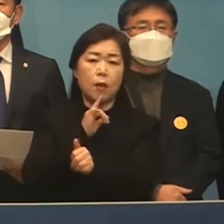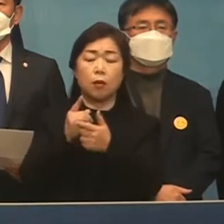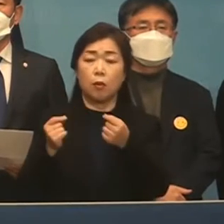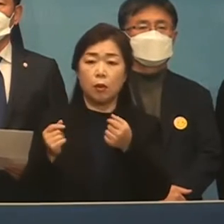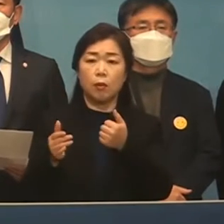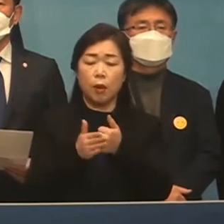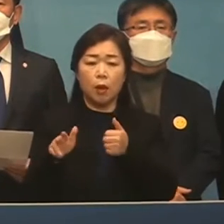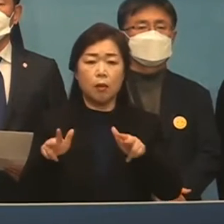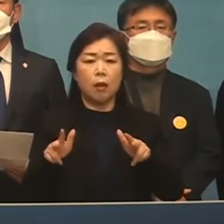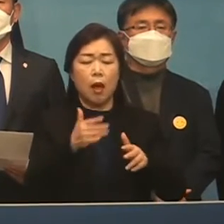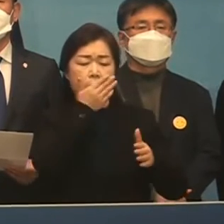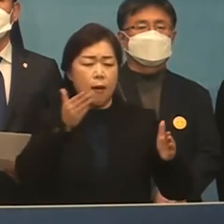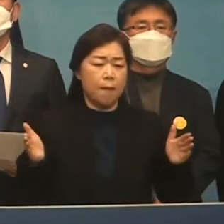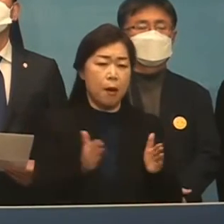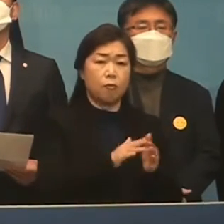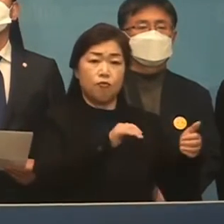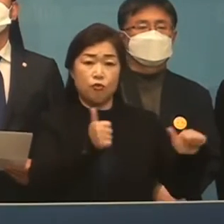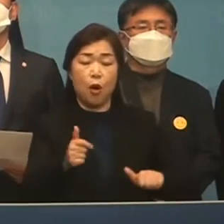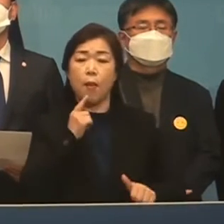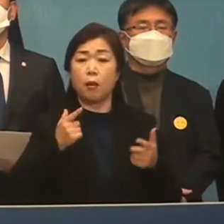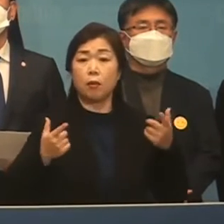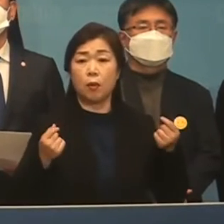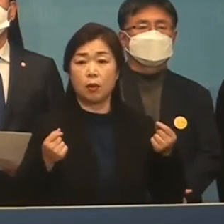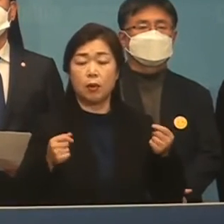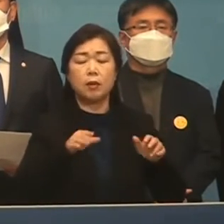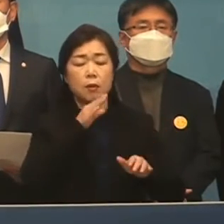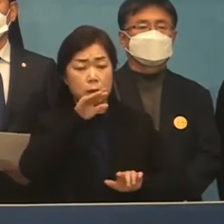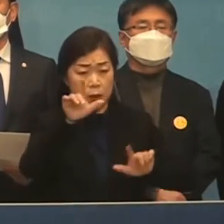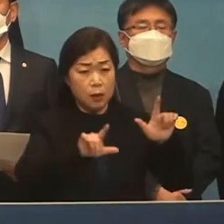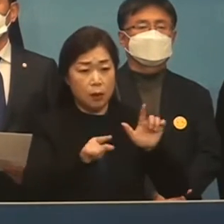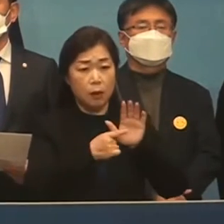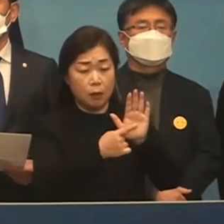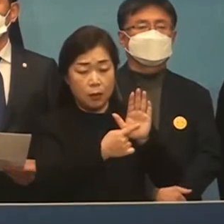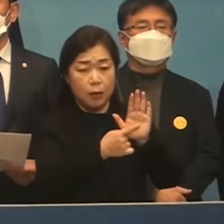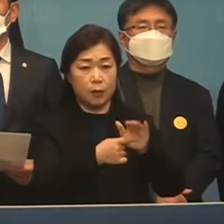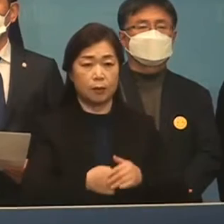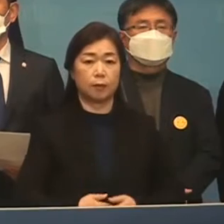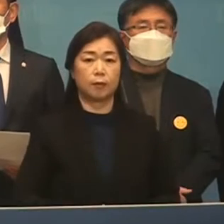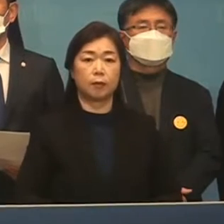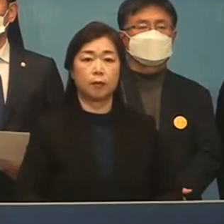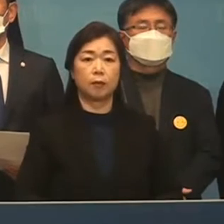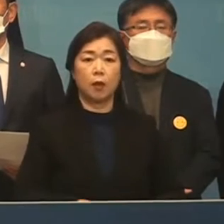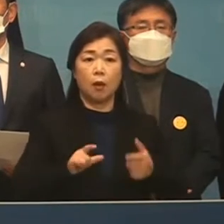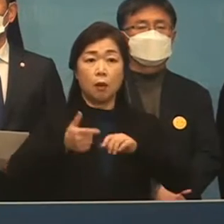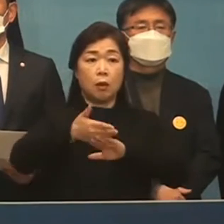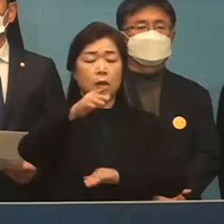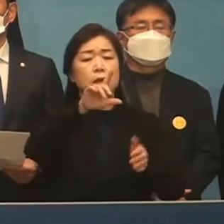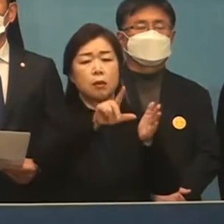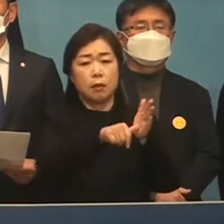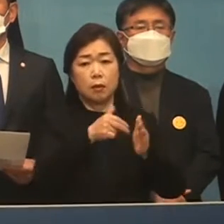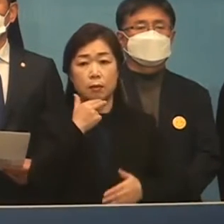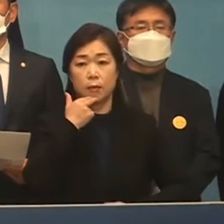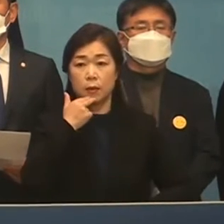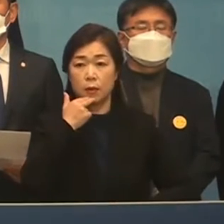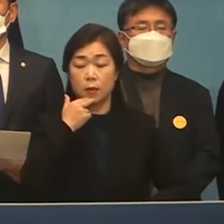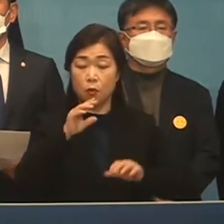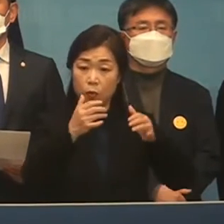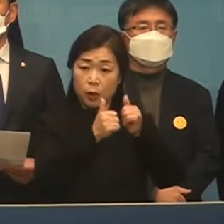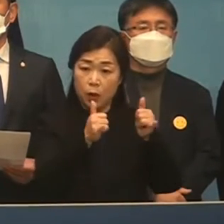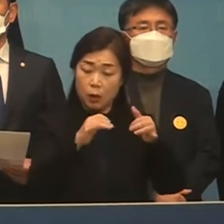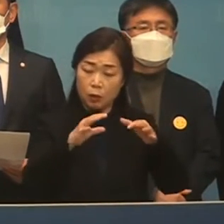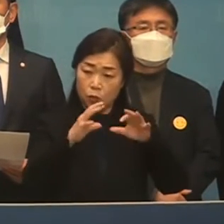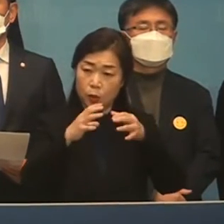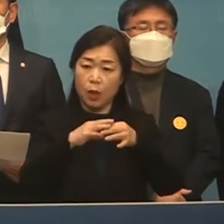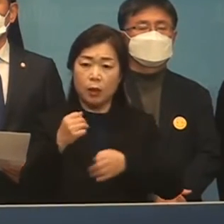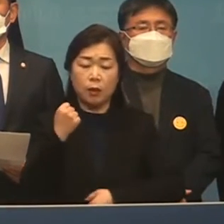대사처럼 이러다 다 죽어 라는 말이 현실로 다가오고 있는 것입니다. 더 이상 시간이 없습니다. 국민의힘의